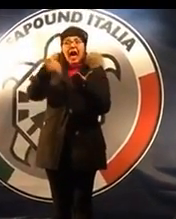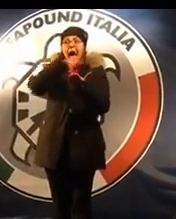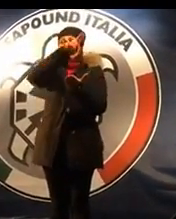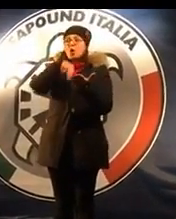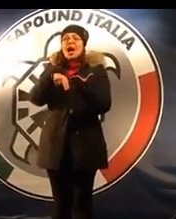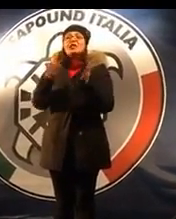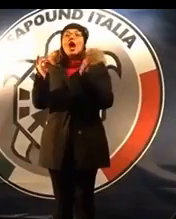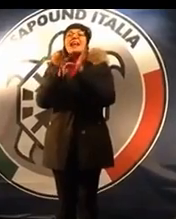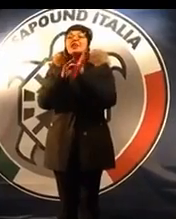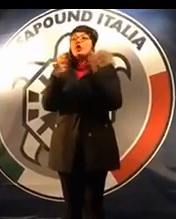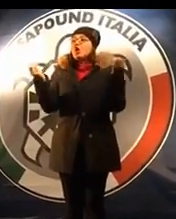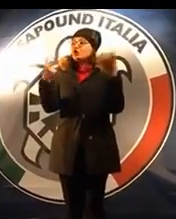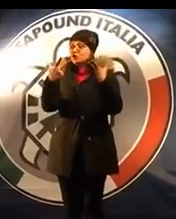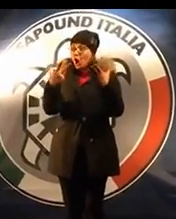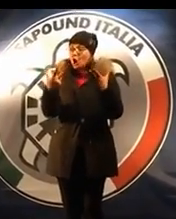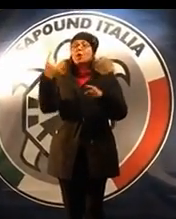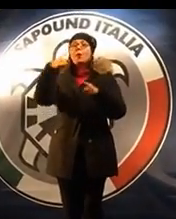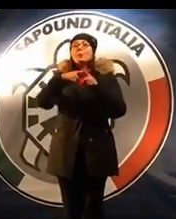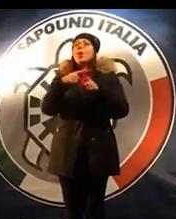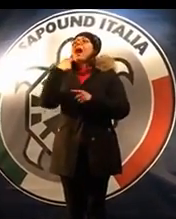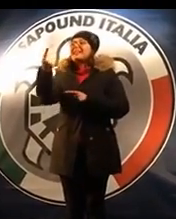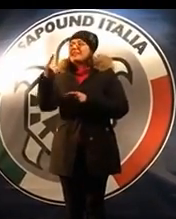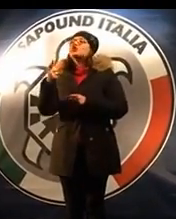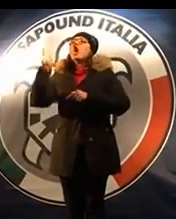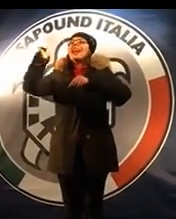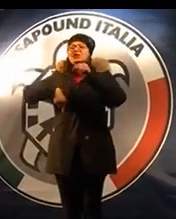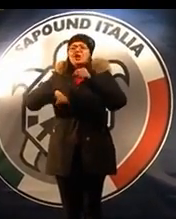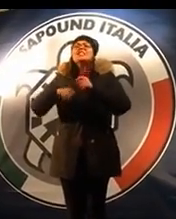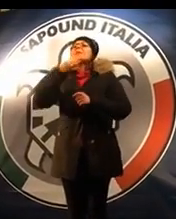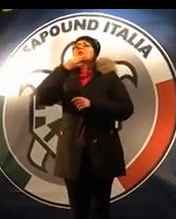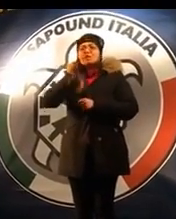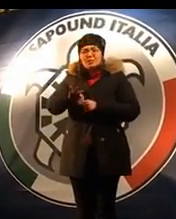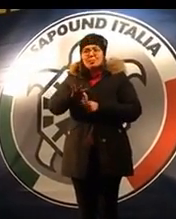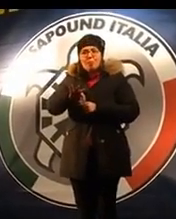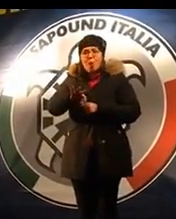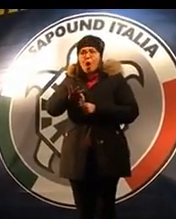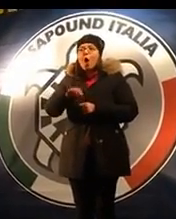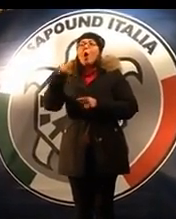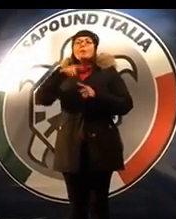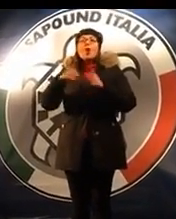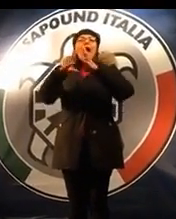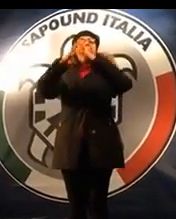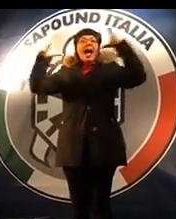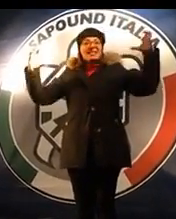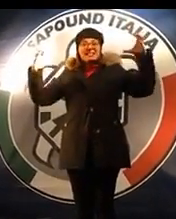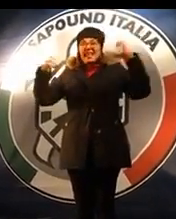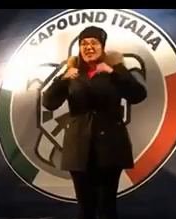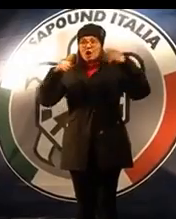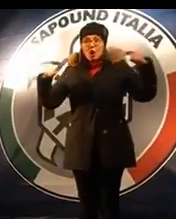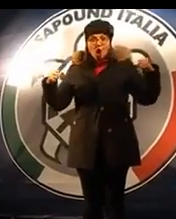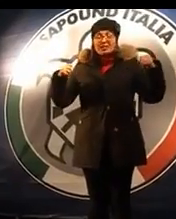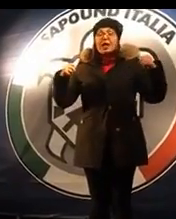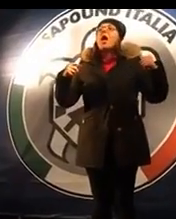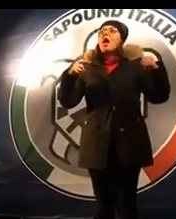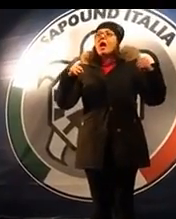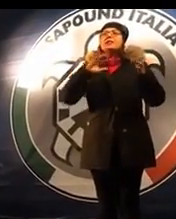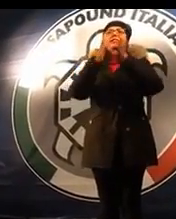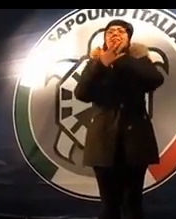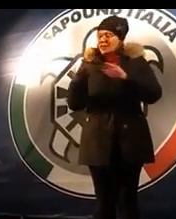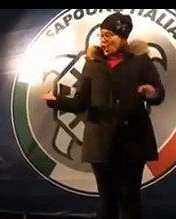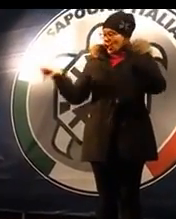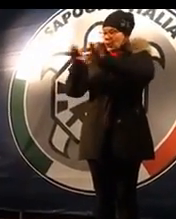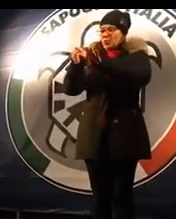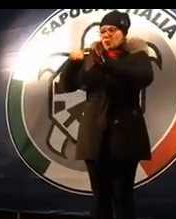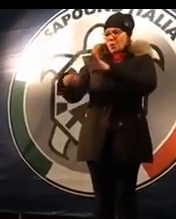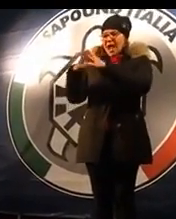la sinistra che ha messo la libertà di licenziamento, la sinistra che ha lasciato lo strapotere delle multinazionali di chiudere qui e spostare le fabbriche all'estero,